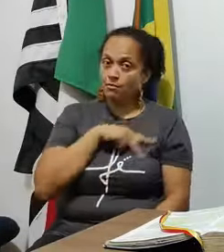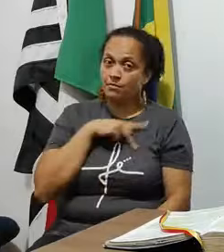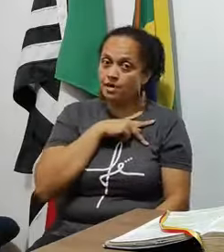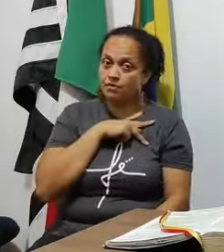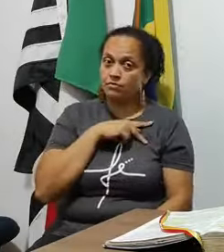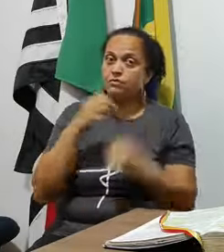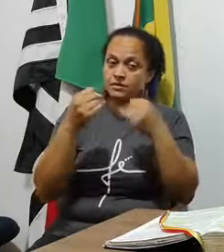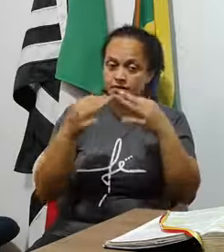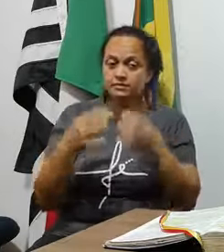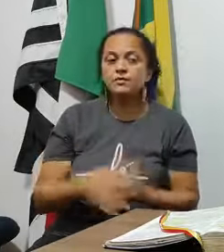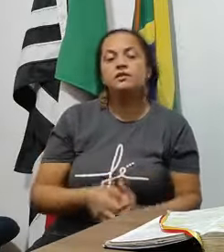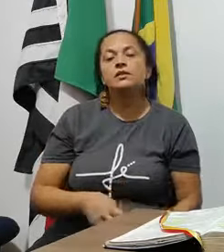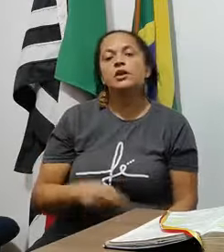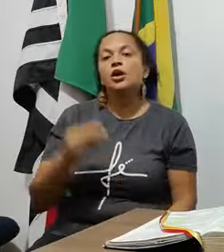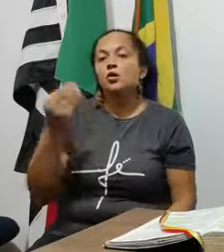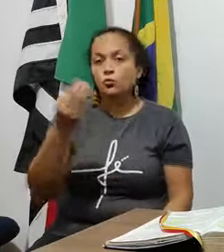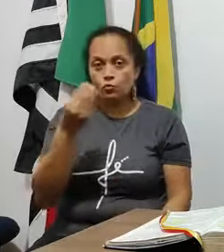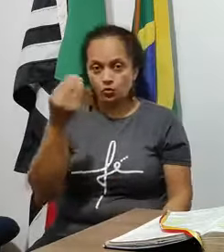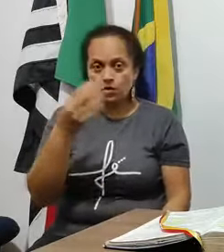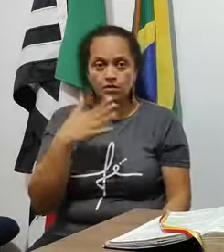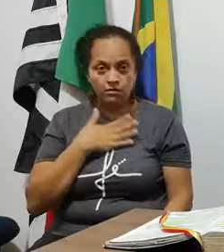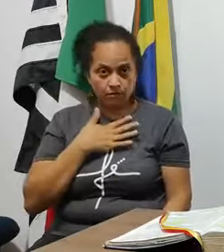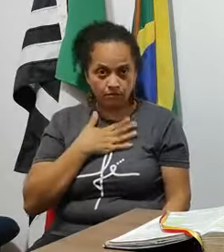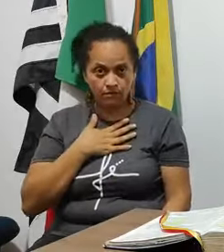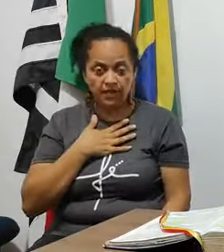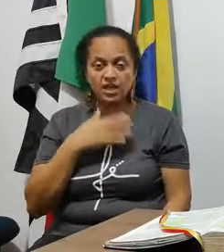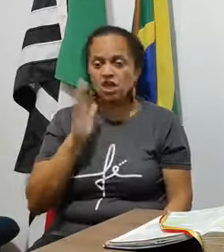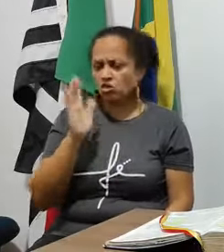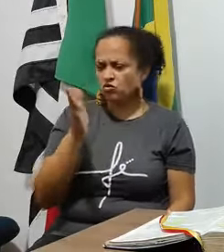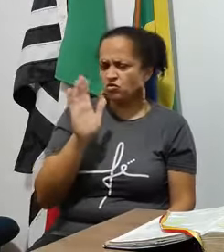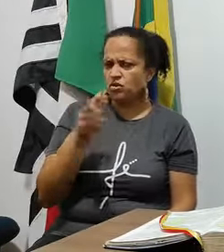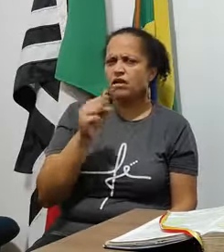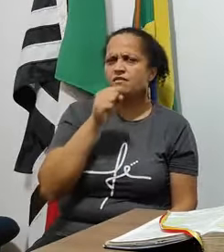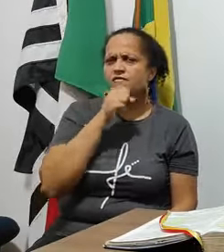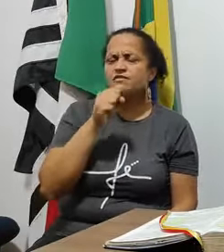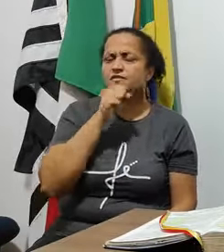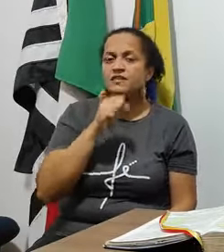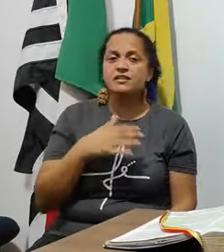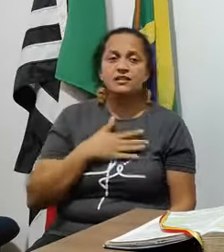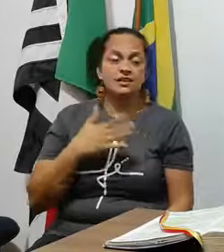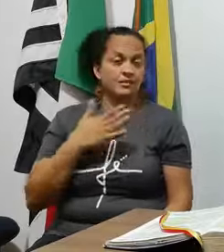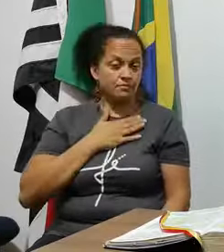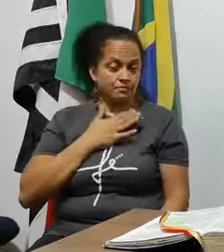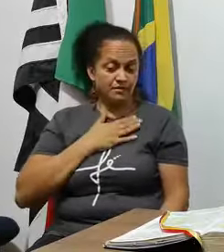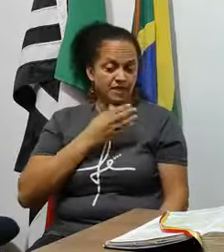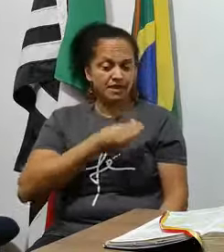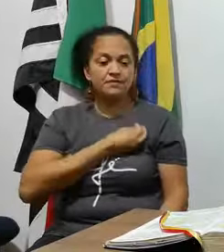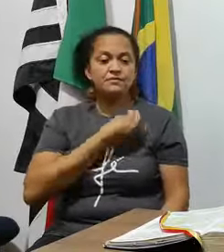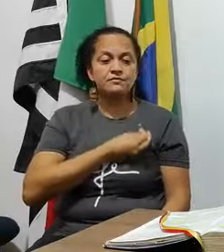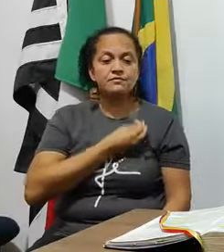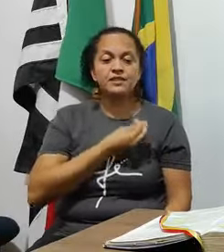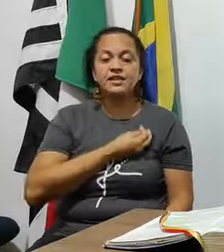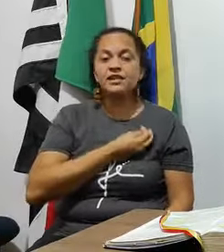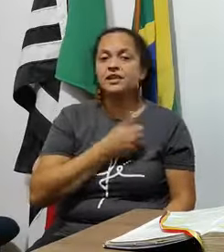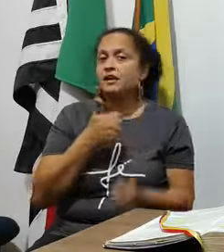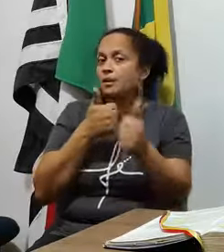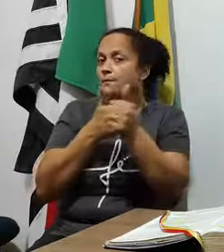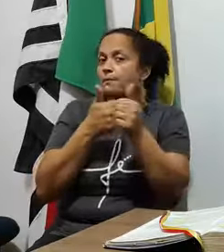já oferecido por libação, e o tempo da minha partida é chegado. Ele está em Roma,